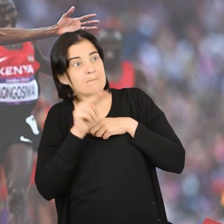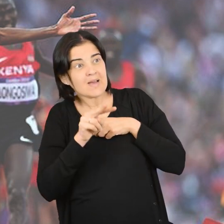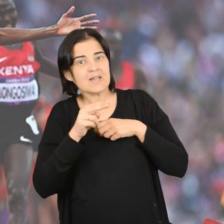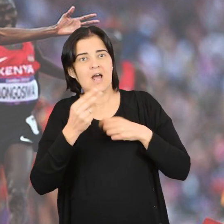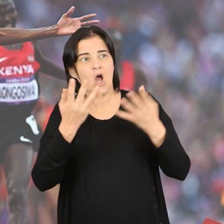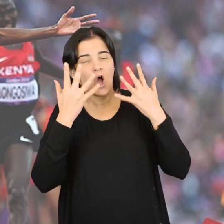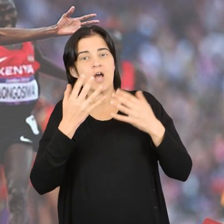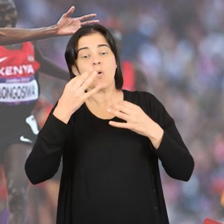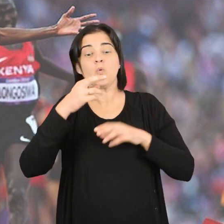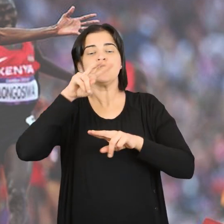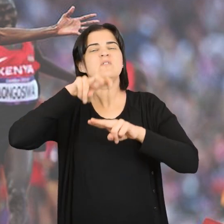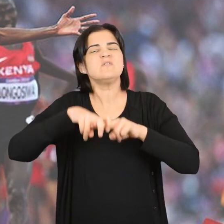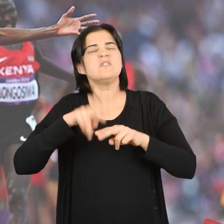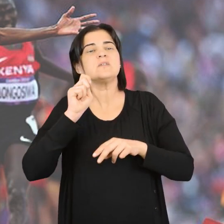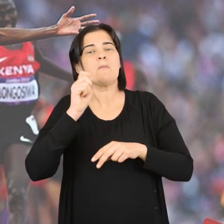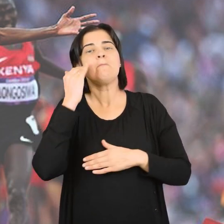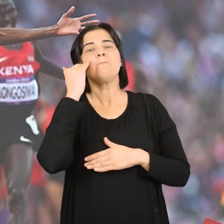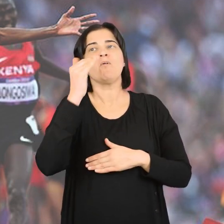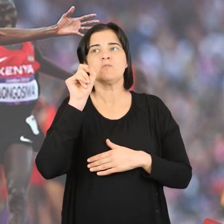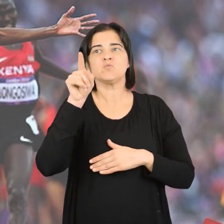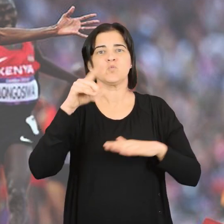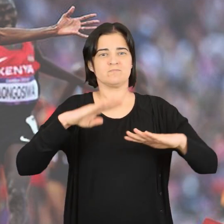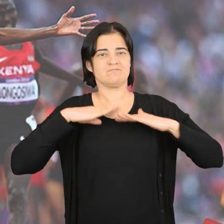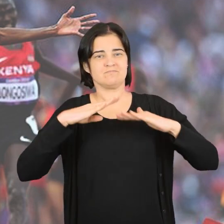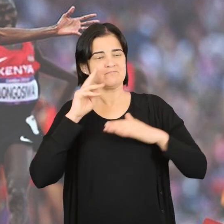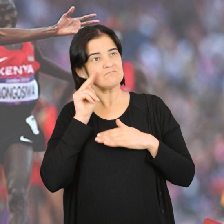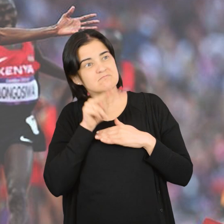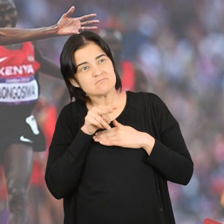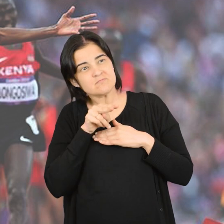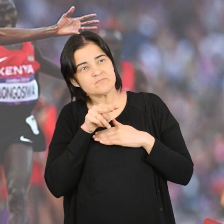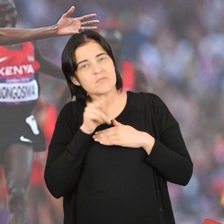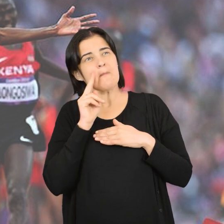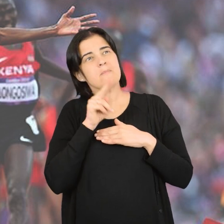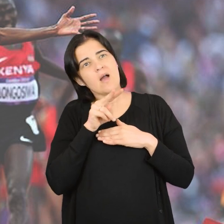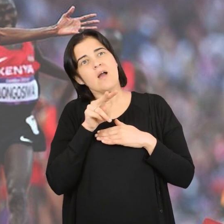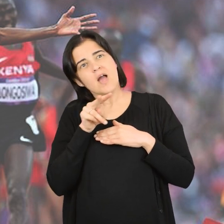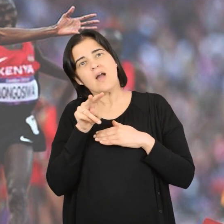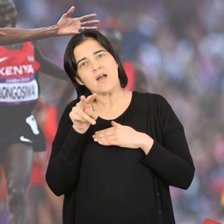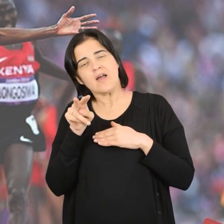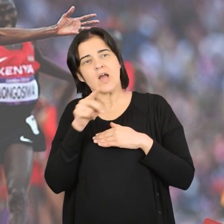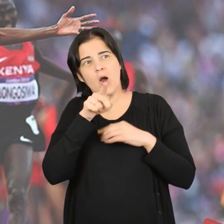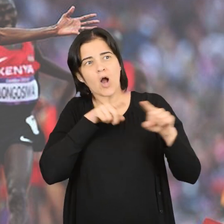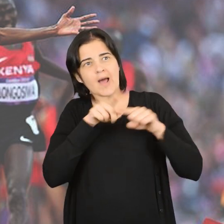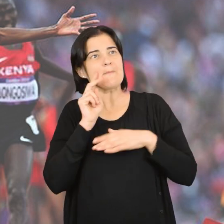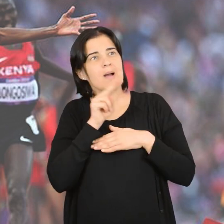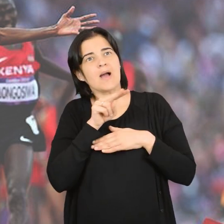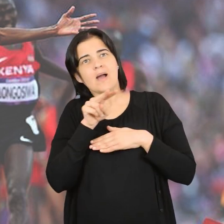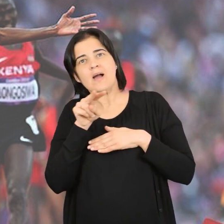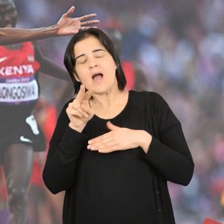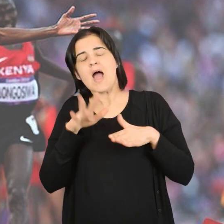público sentado y nervioso se encuentra su profesor de educación física